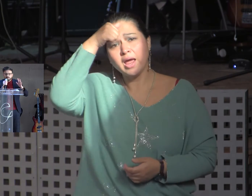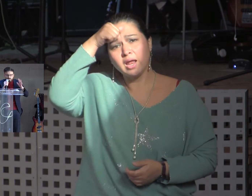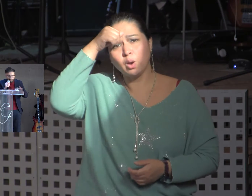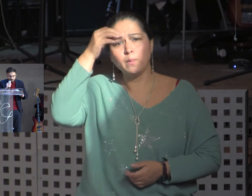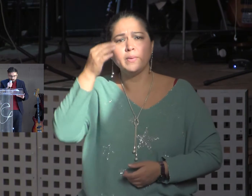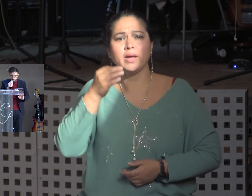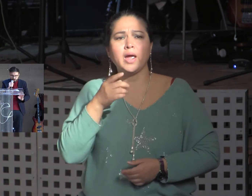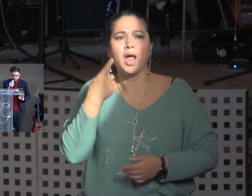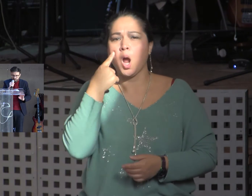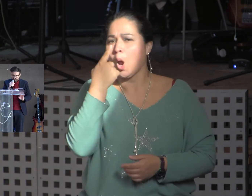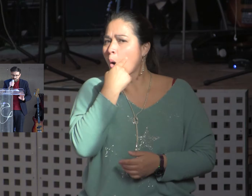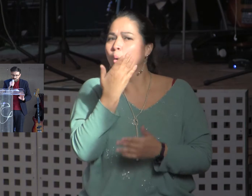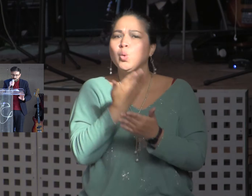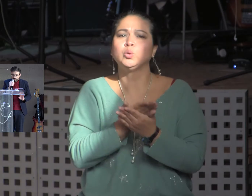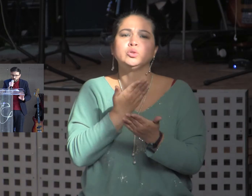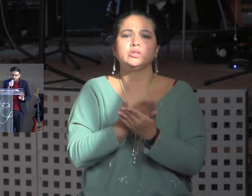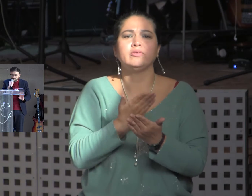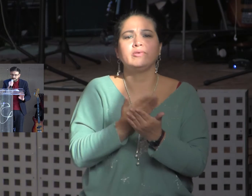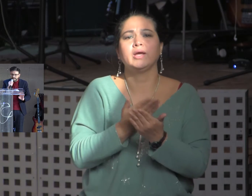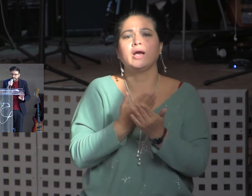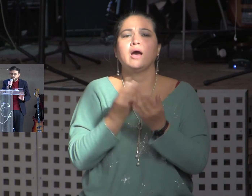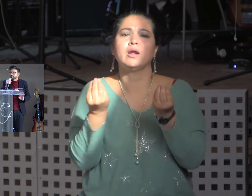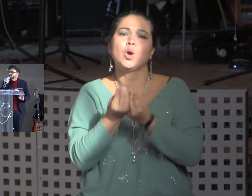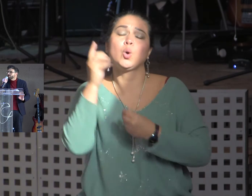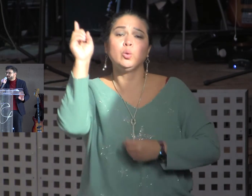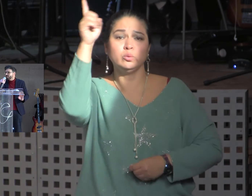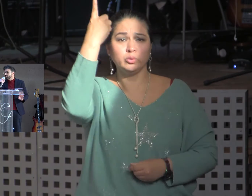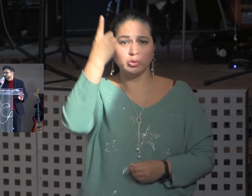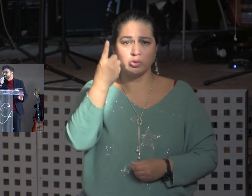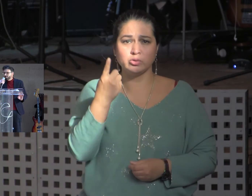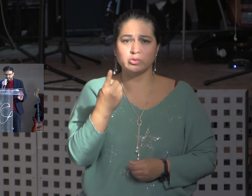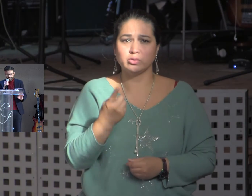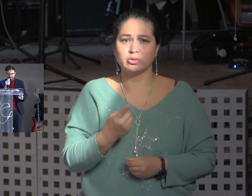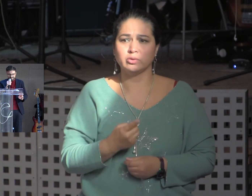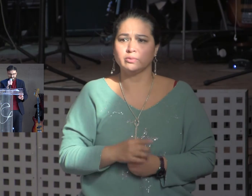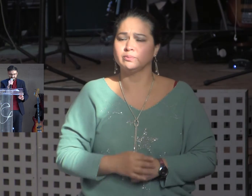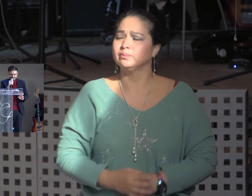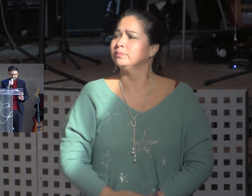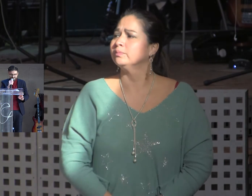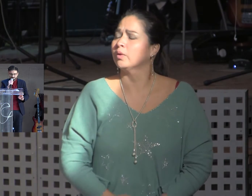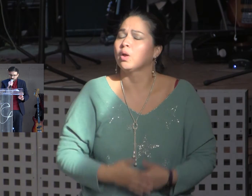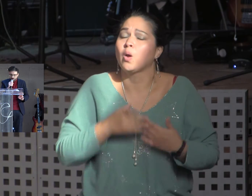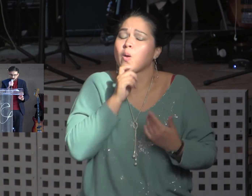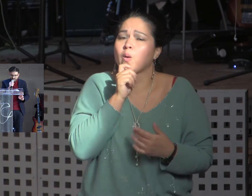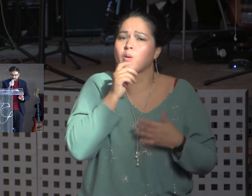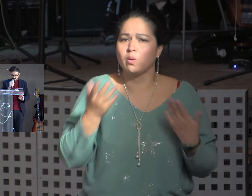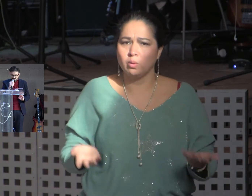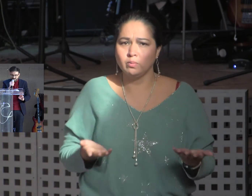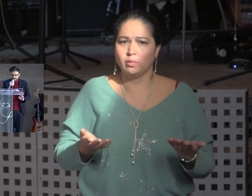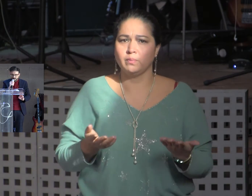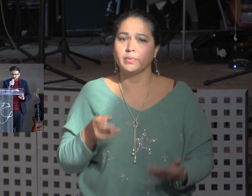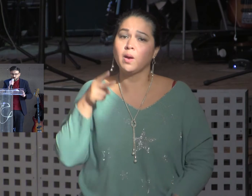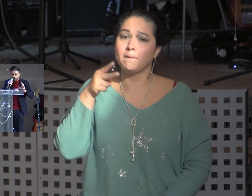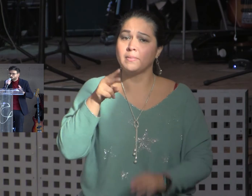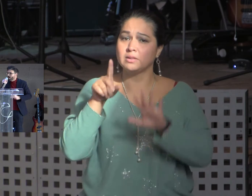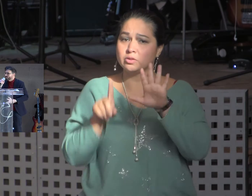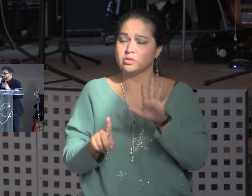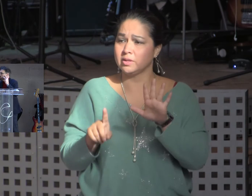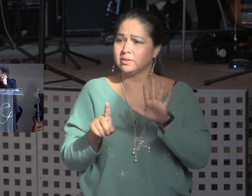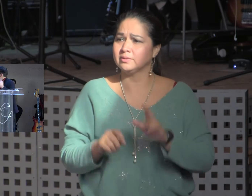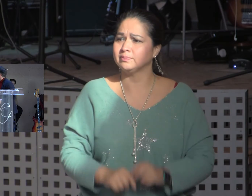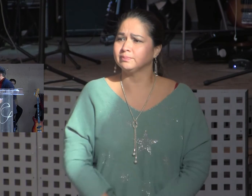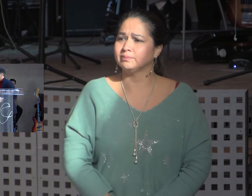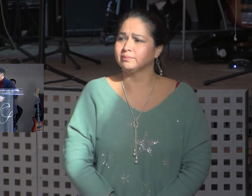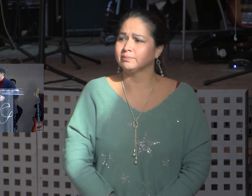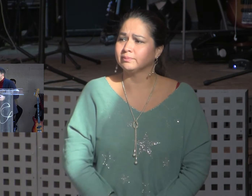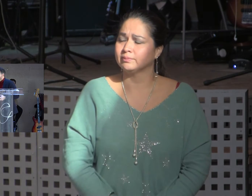para con Dios? ¿Y cómo será limpio el que nace de mujer? Verso 6.